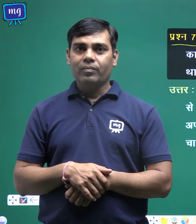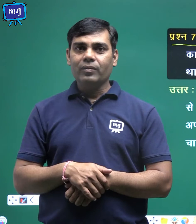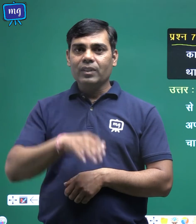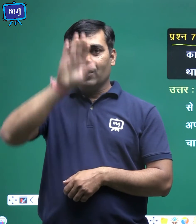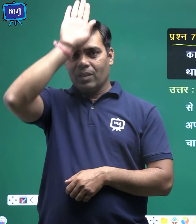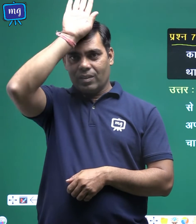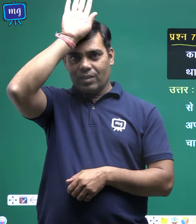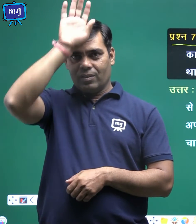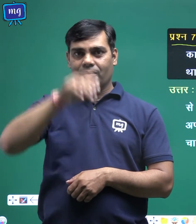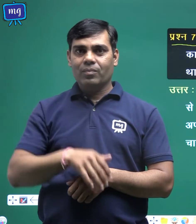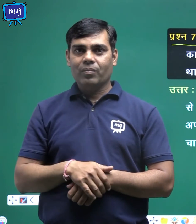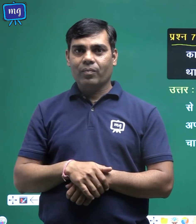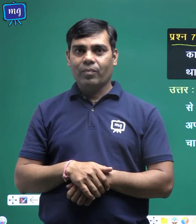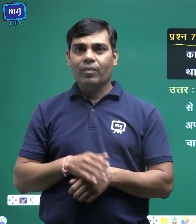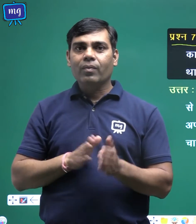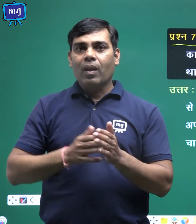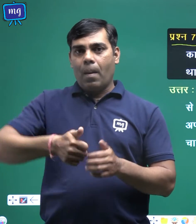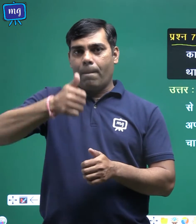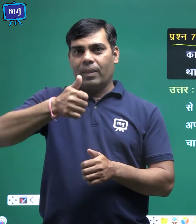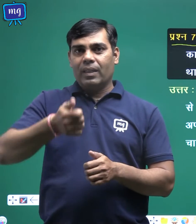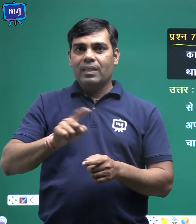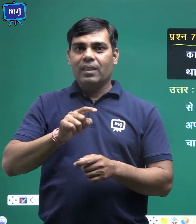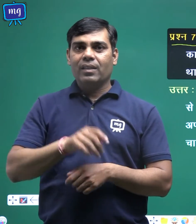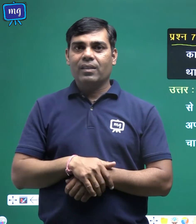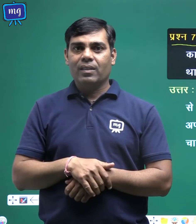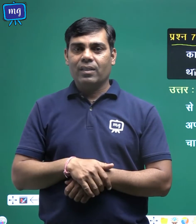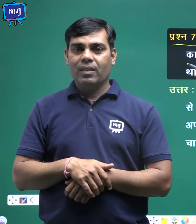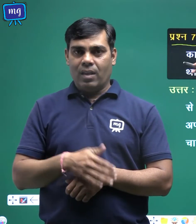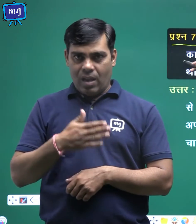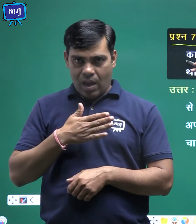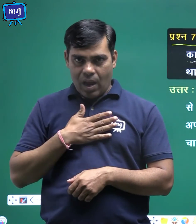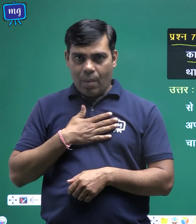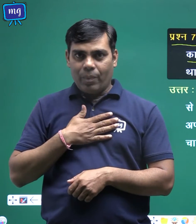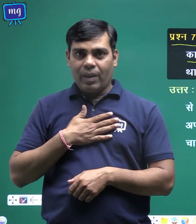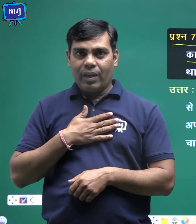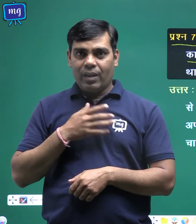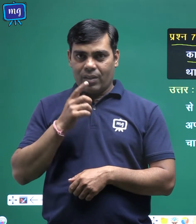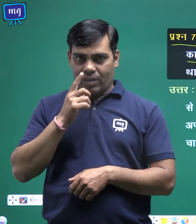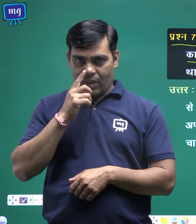राजा मंत्री से अपनी कन्या का विवाह